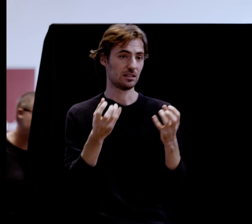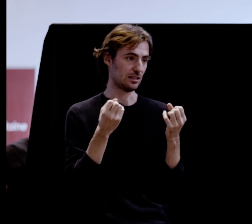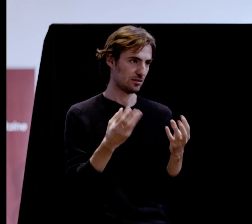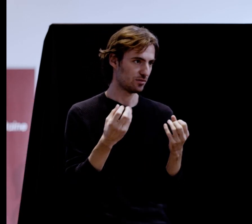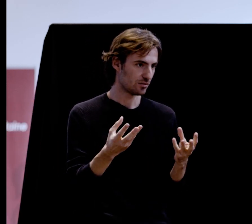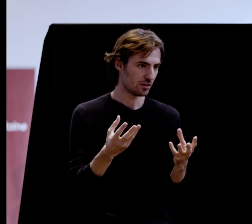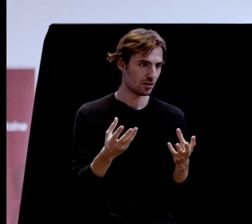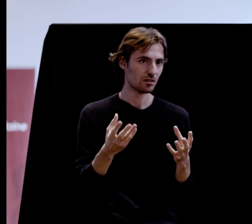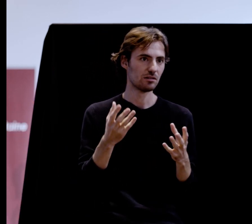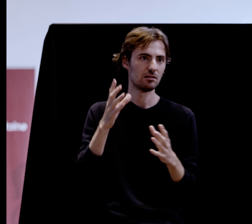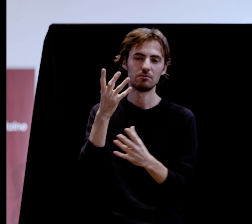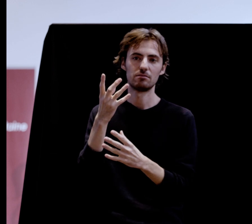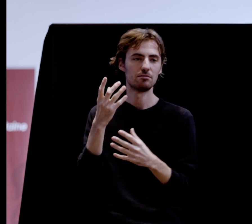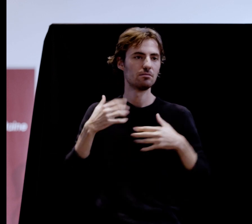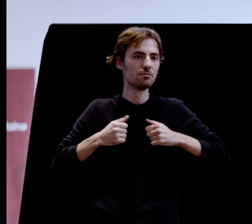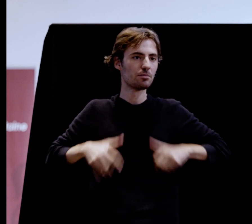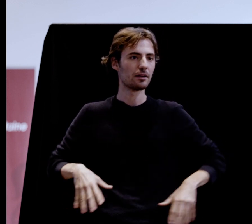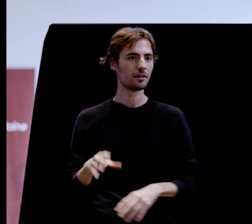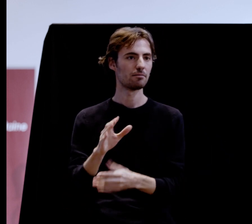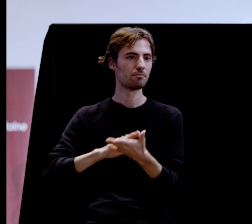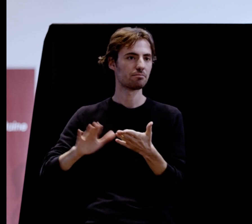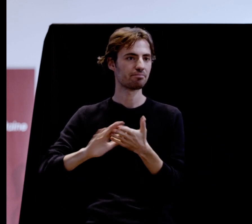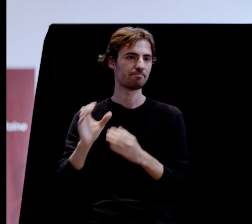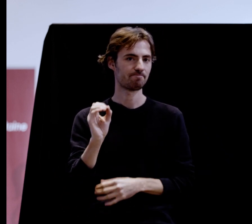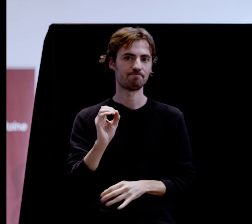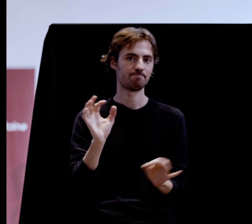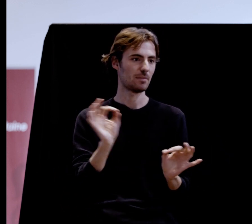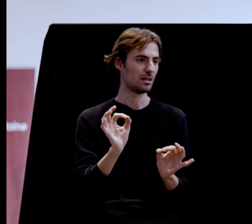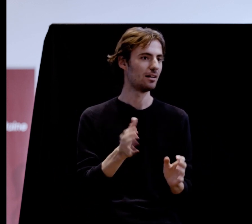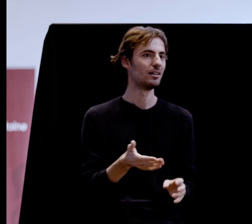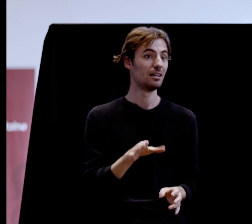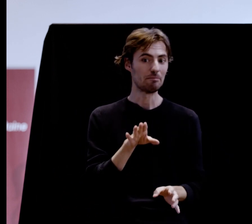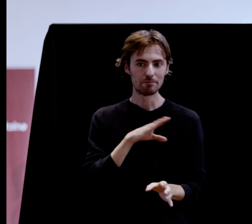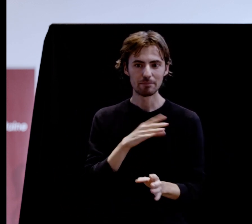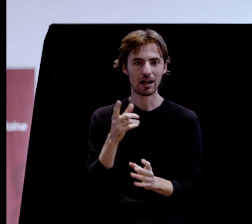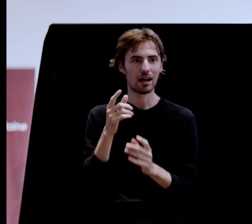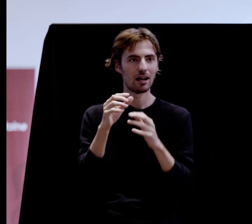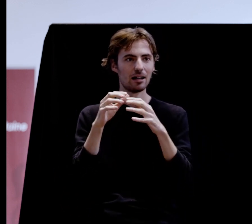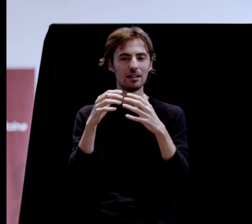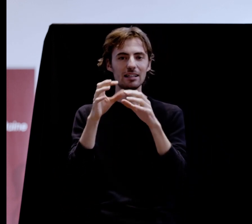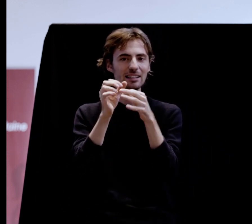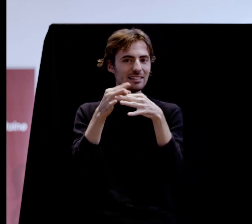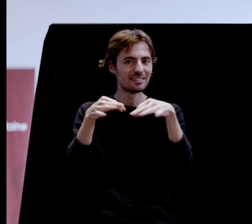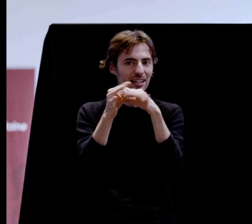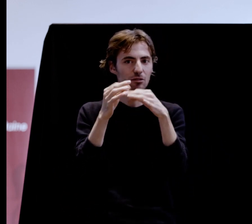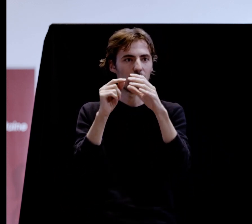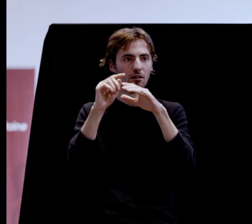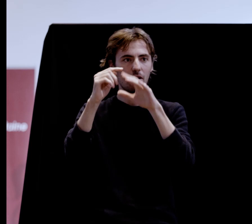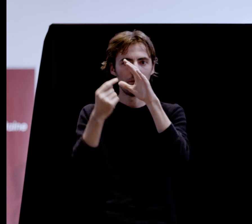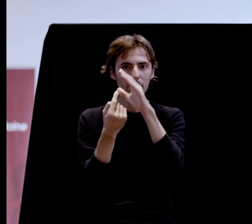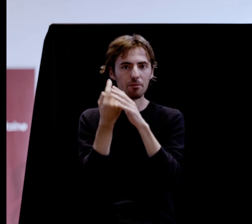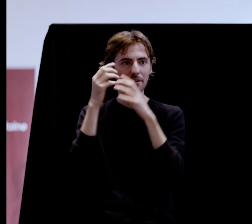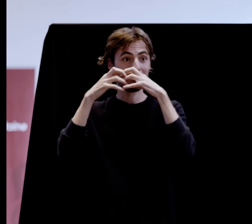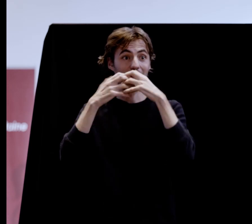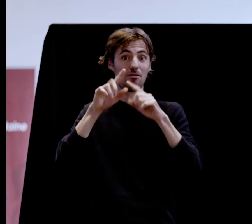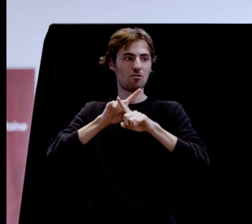une absence de puberté à cause de cette anomalie de migration des cellules à GnRH.